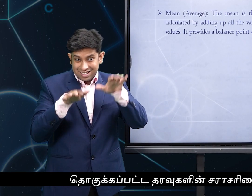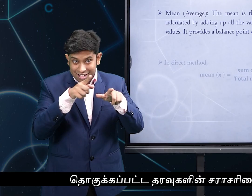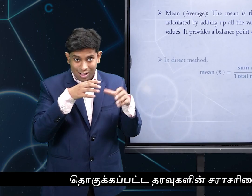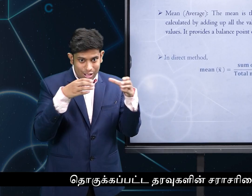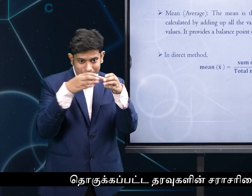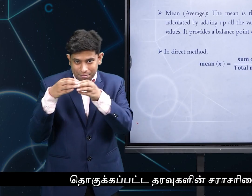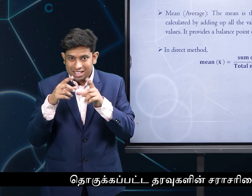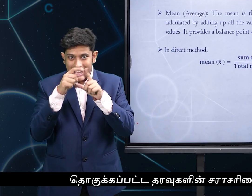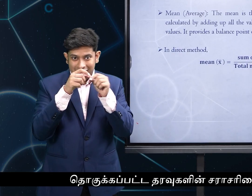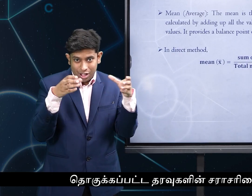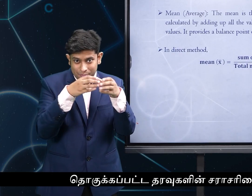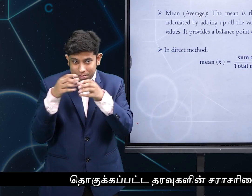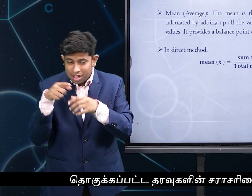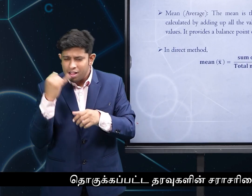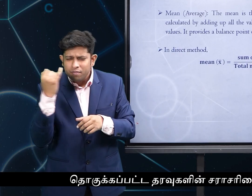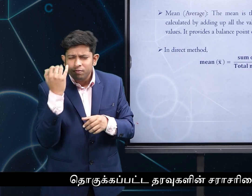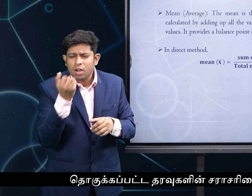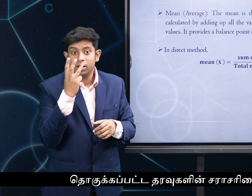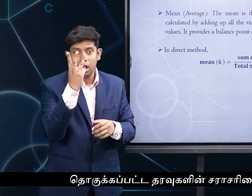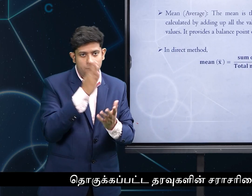தொகுக்கப்பட்ட தரவுகளின் சராசரியை 3 வழிகளில் காணலாம்.